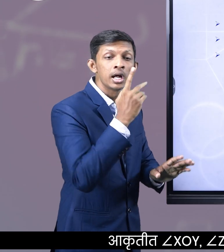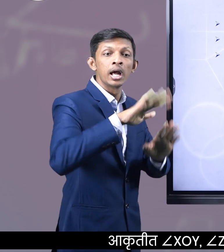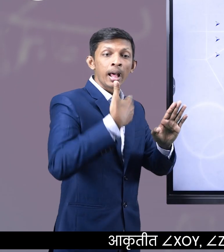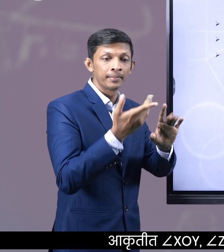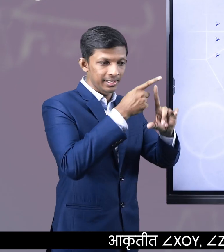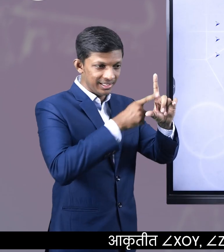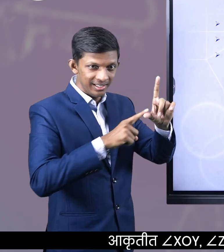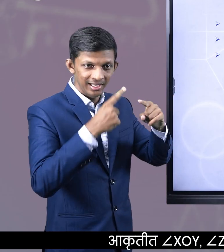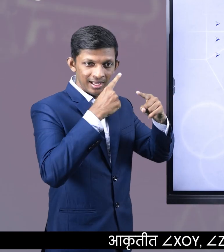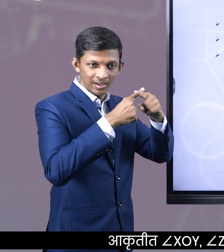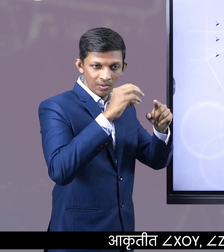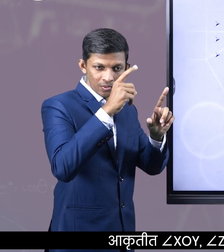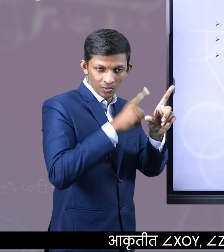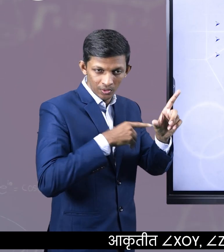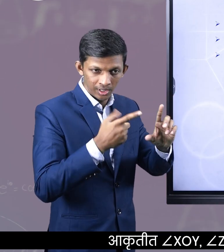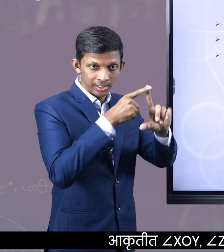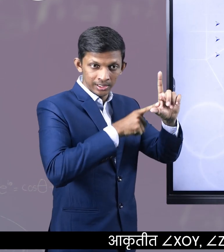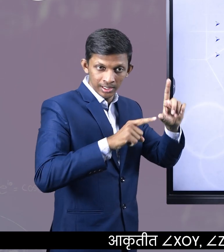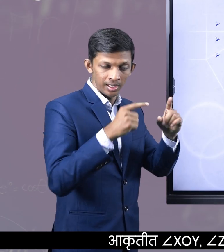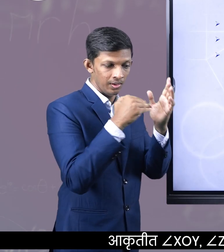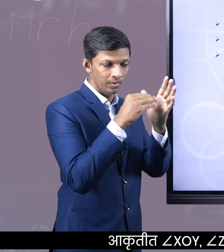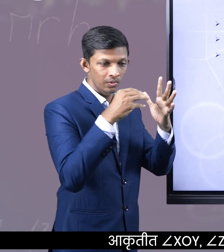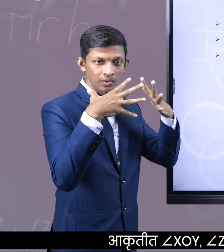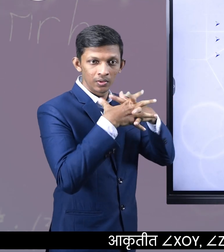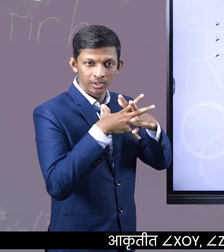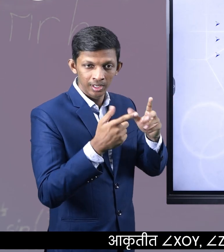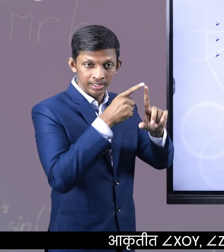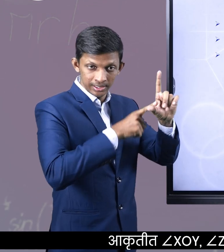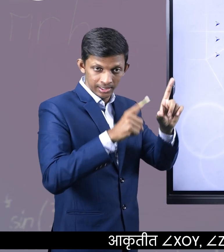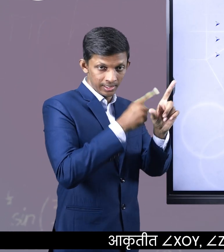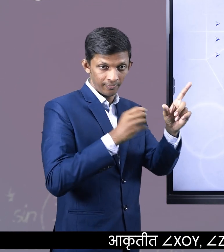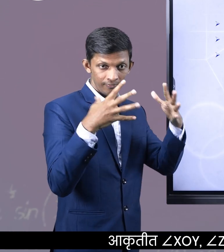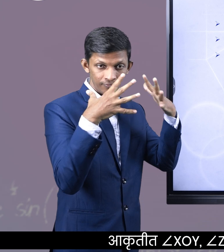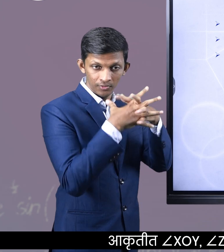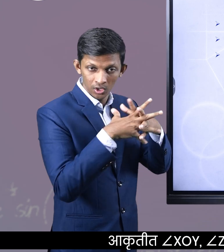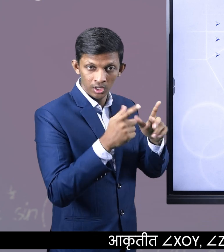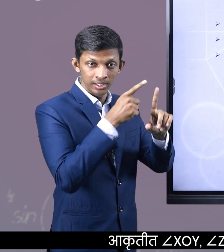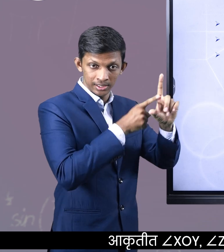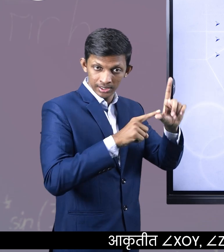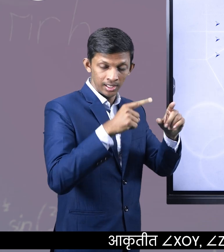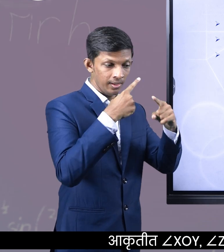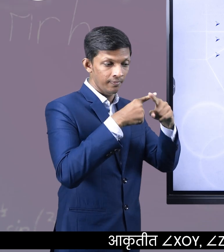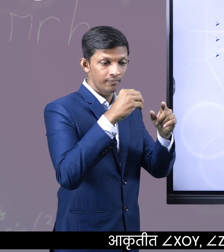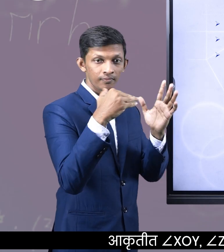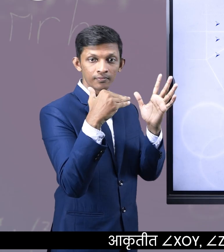XOY, अँगल ZOW, अँगल YOW आणि अँगल XOZ हे कोन आहेत.